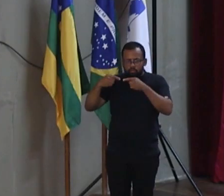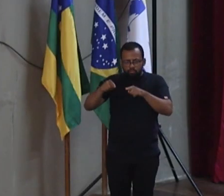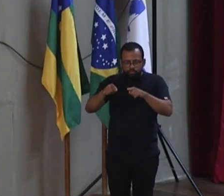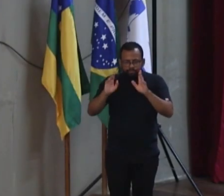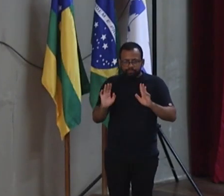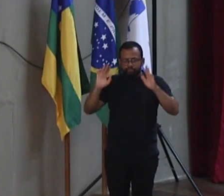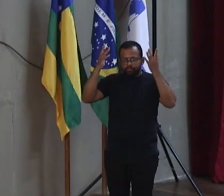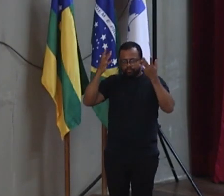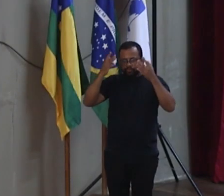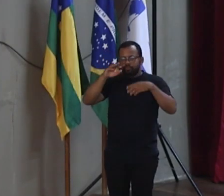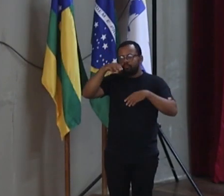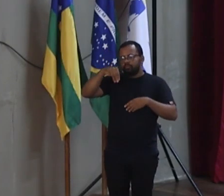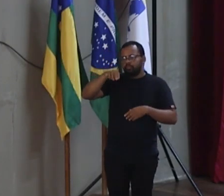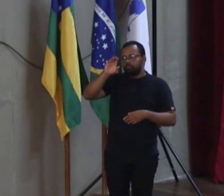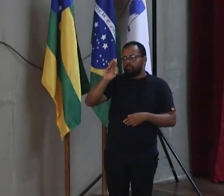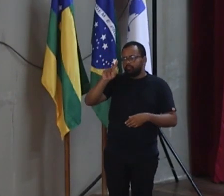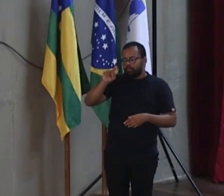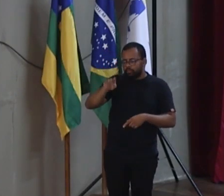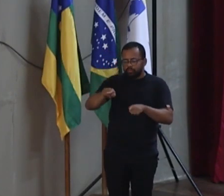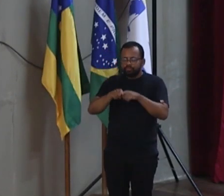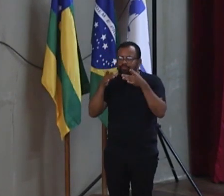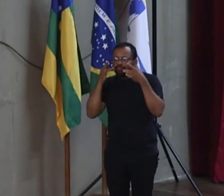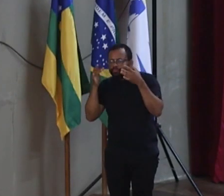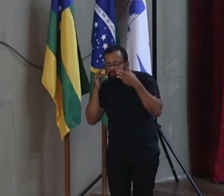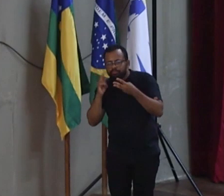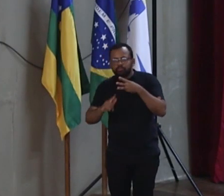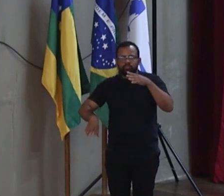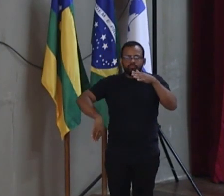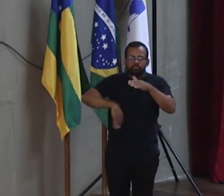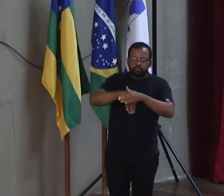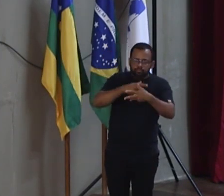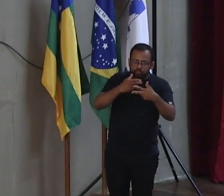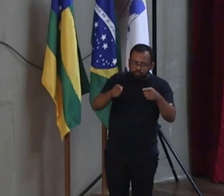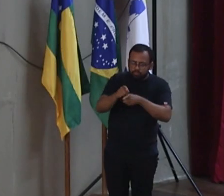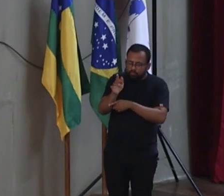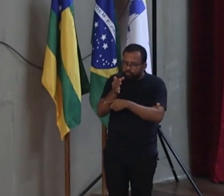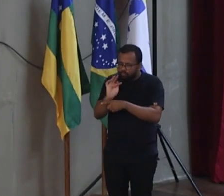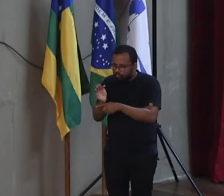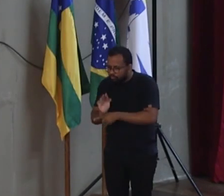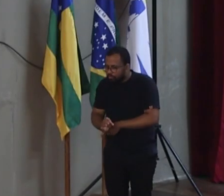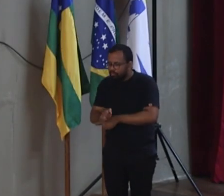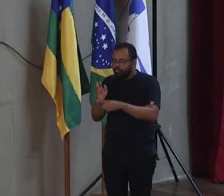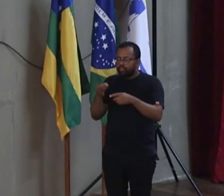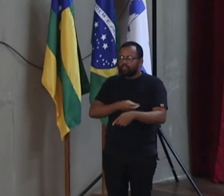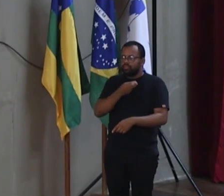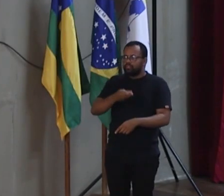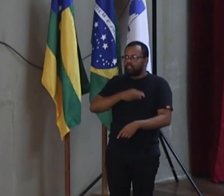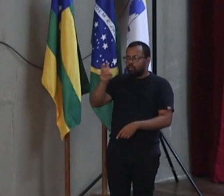dos festivais de MPB, do teatro, dos jograis e do cinema. A vida cultural